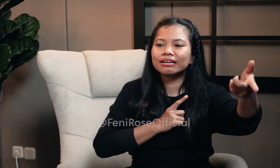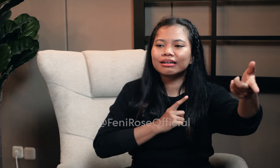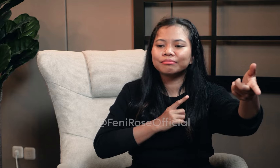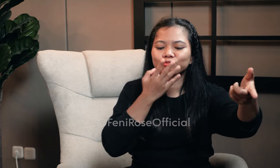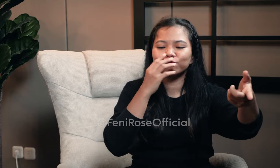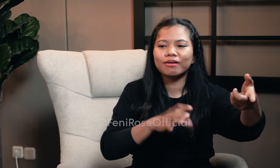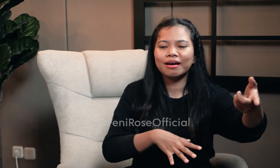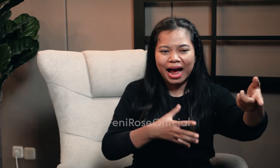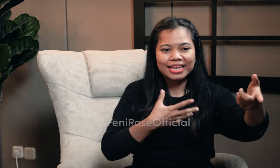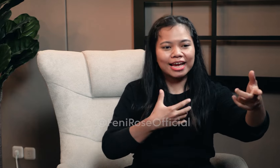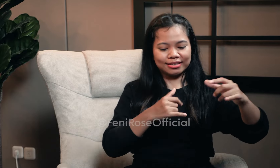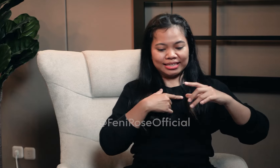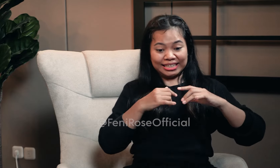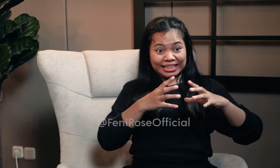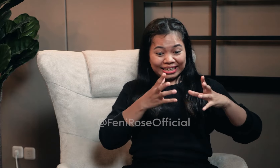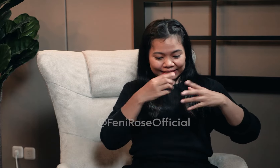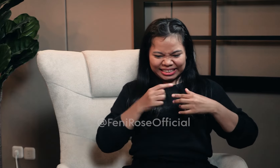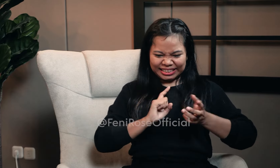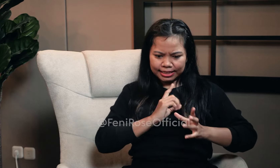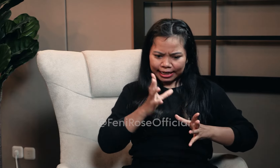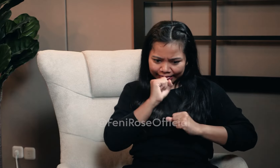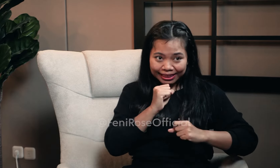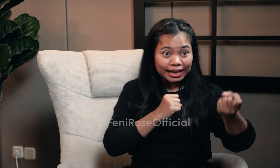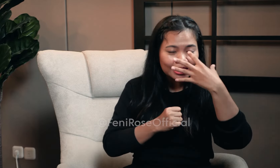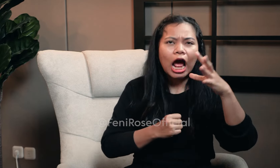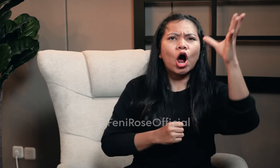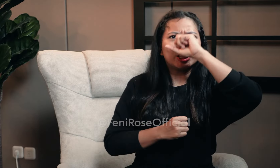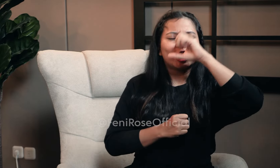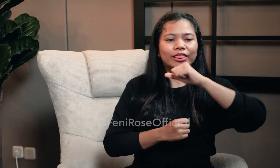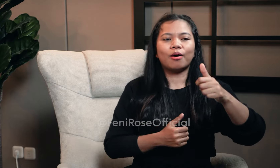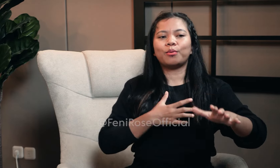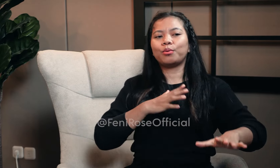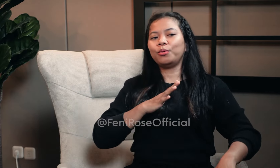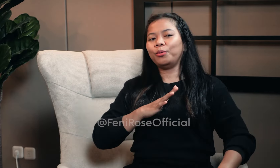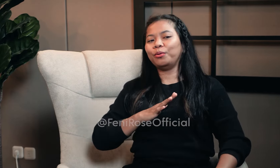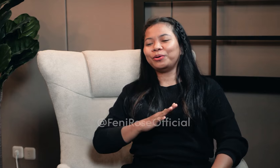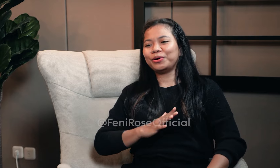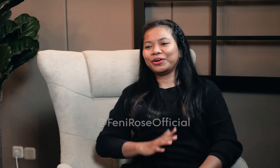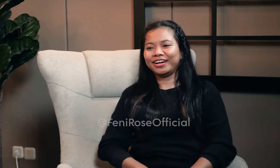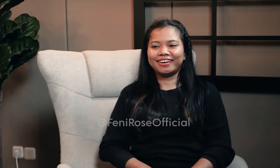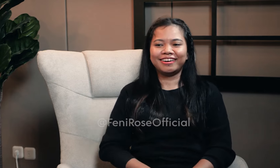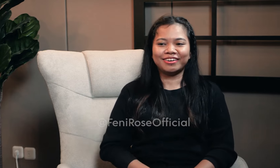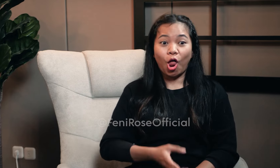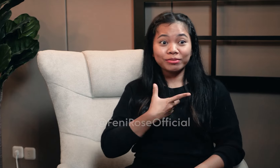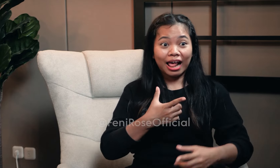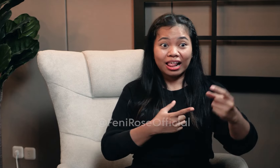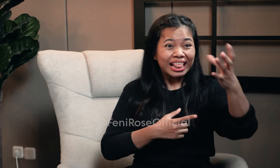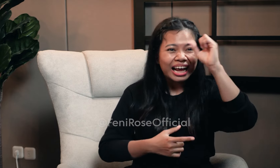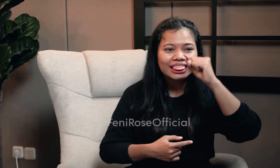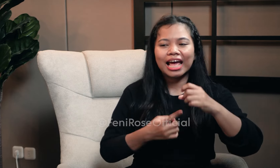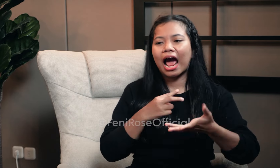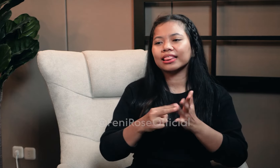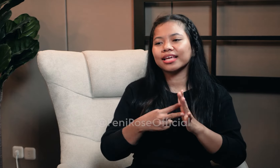beberapa yang enggak paham percuma kamu ngerti enggak Ya saya ngerti op tapi saya perlu penjelasan dulu